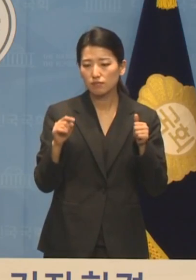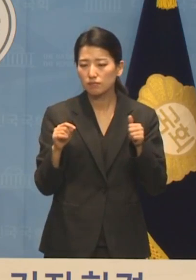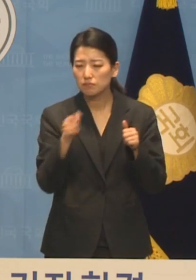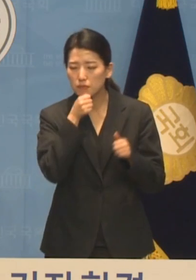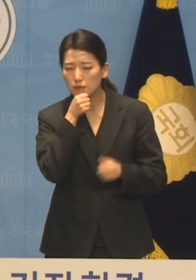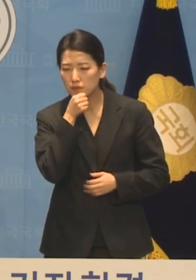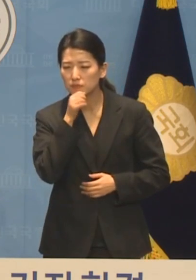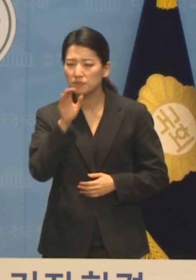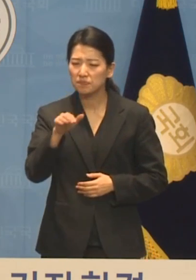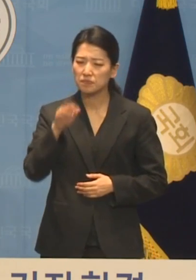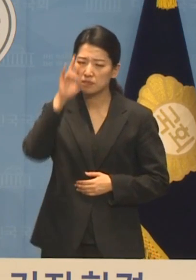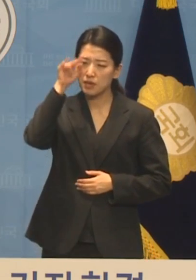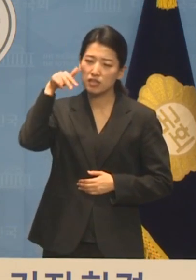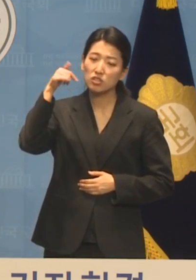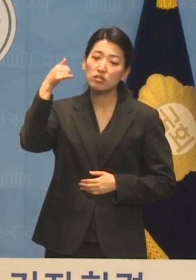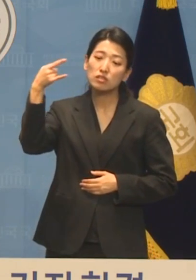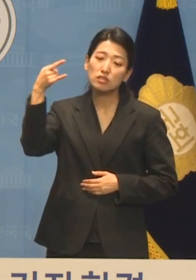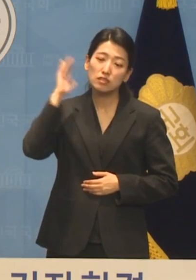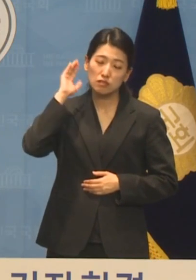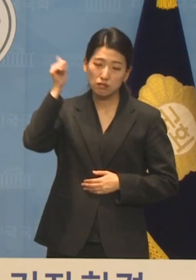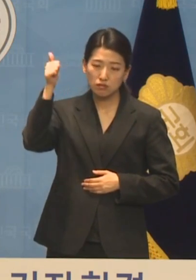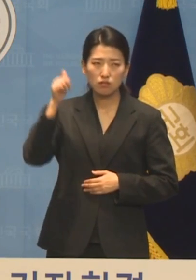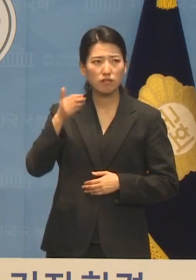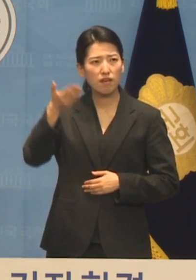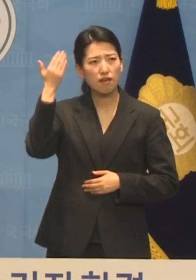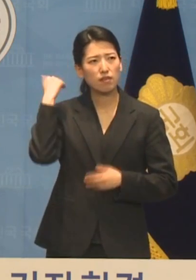8조 9천억 원이었고 현재 가치로